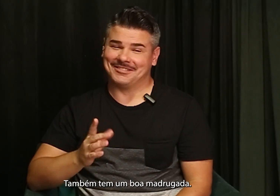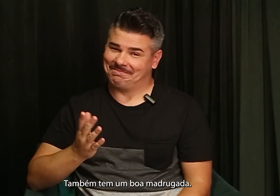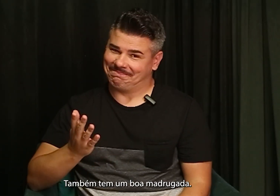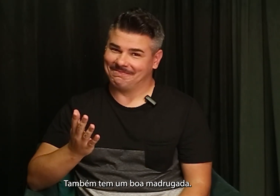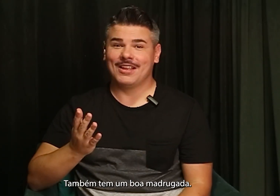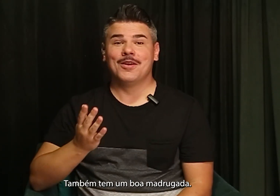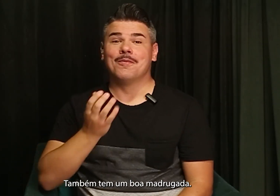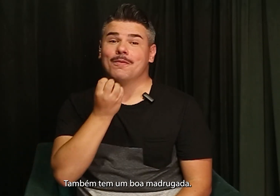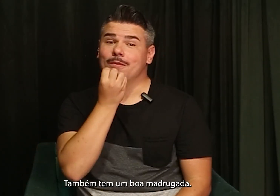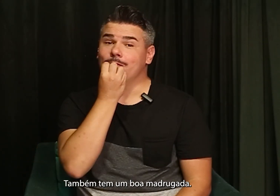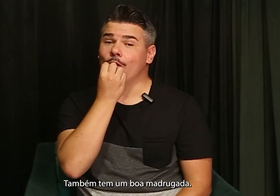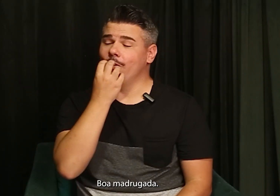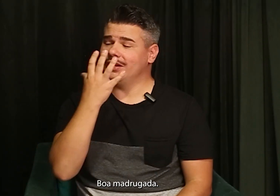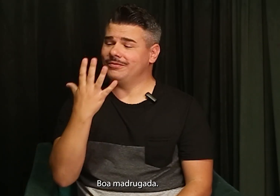madrugada. Boa